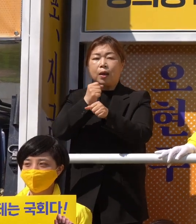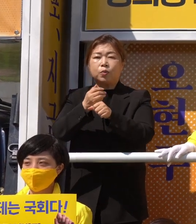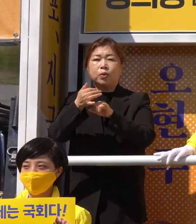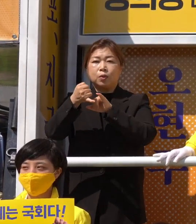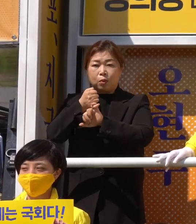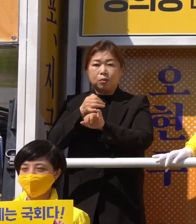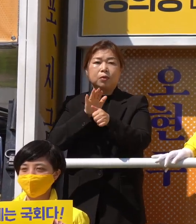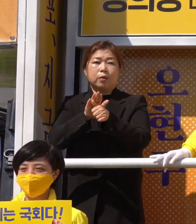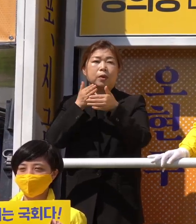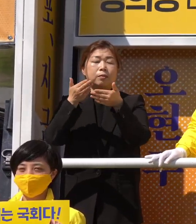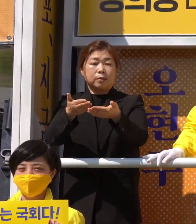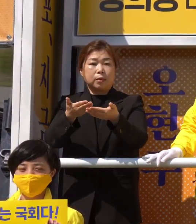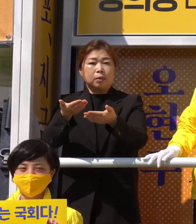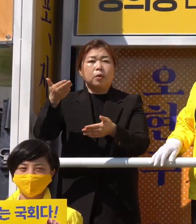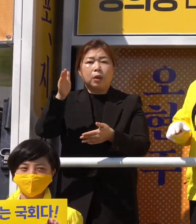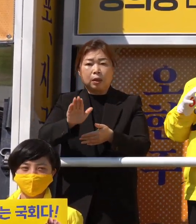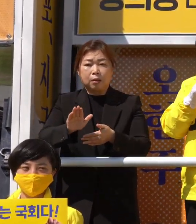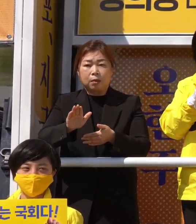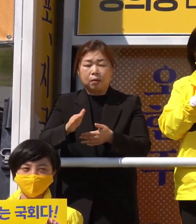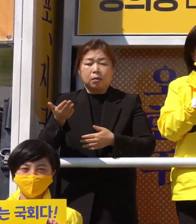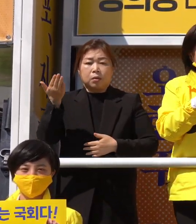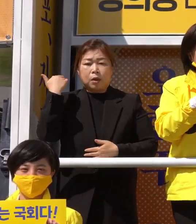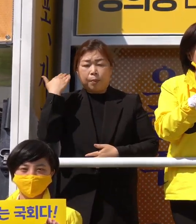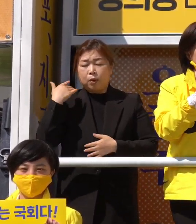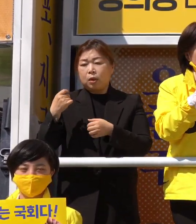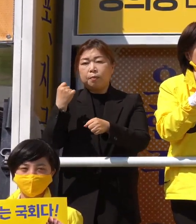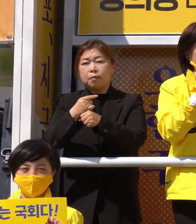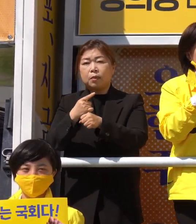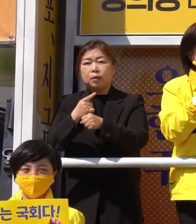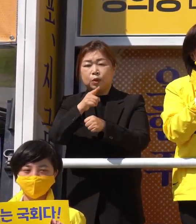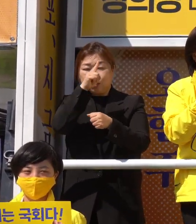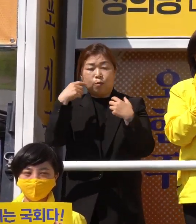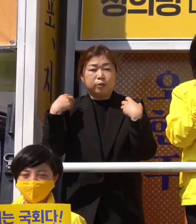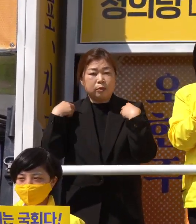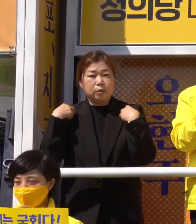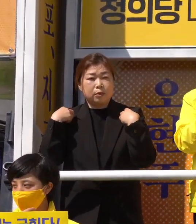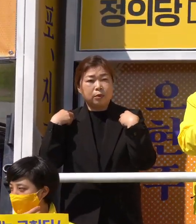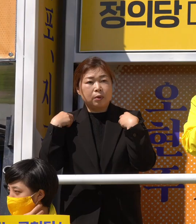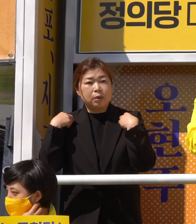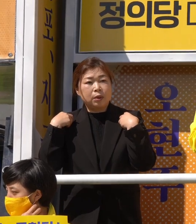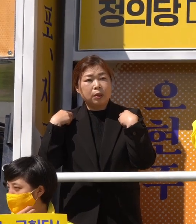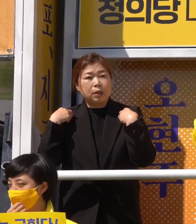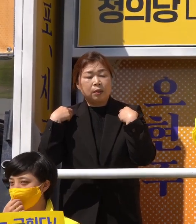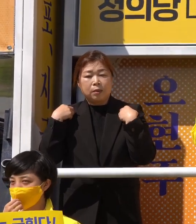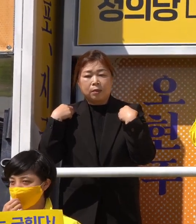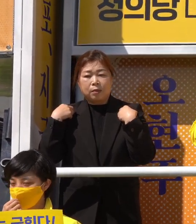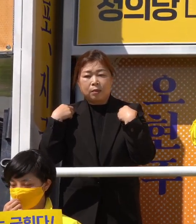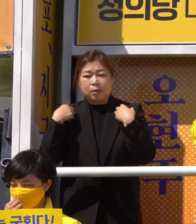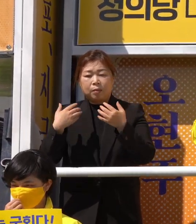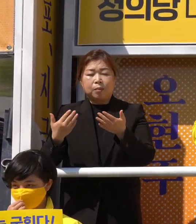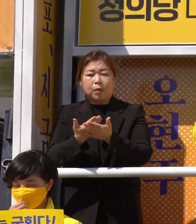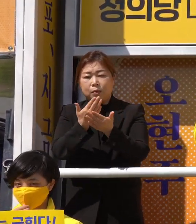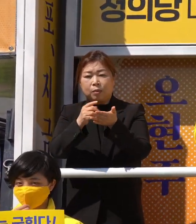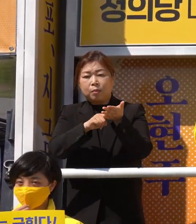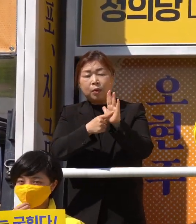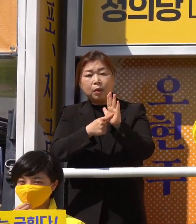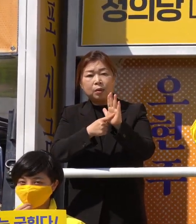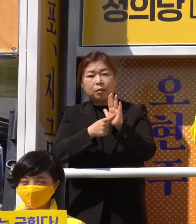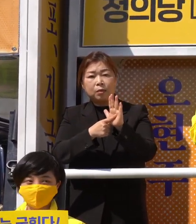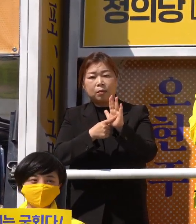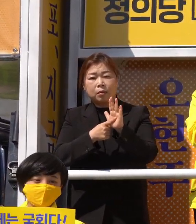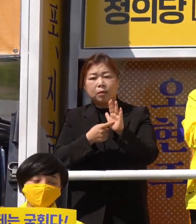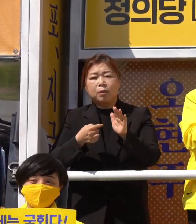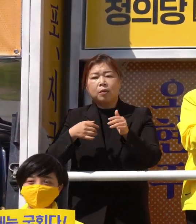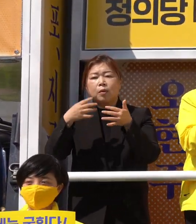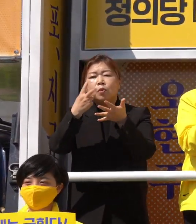합니다. 그런데 지난번에 이미 정부는 100조를 기업에 지원한다고 했습니다.